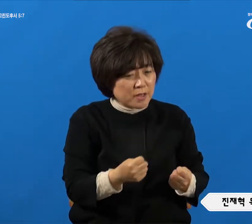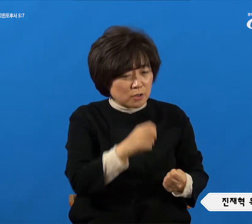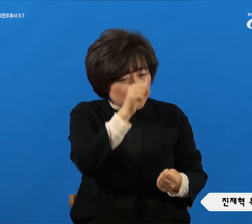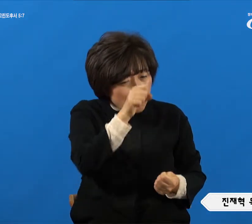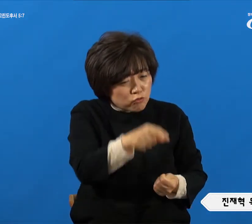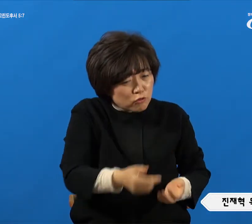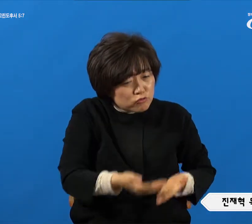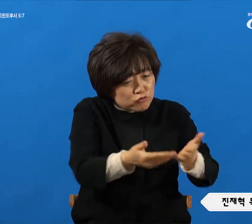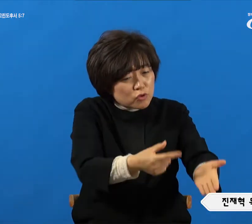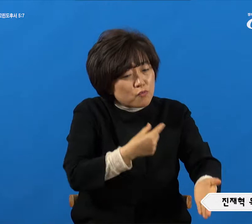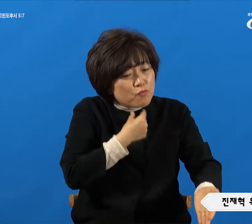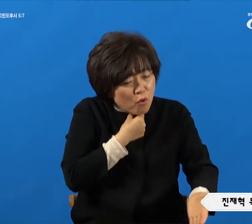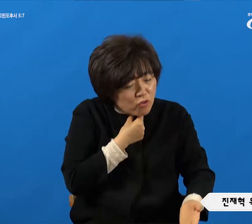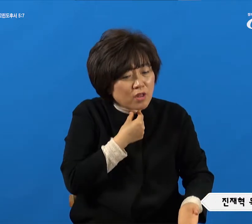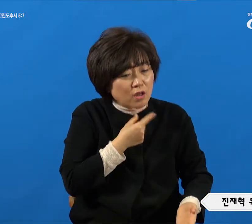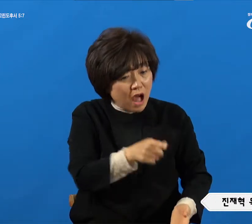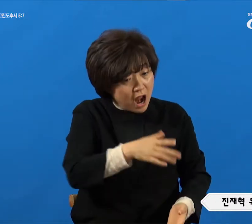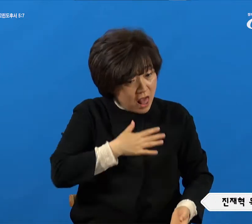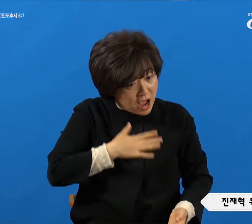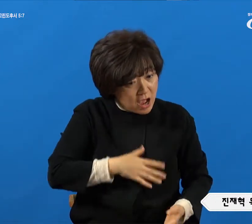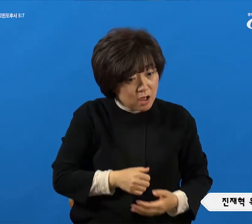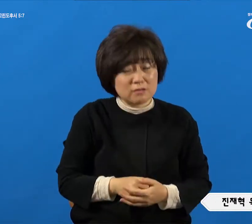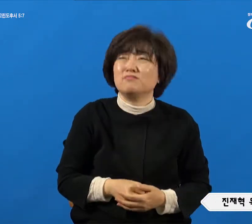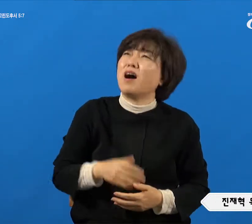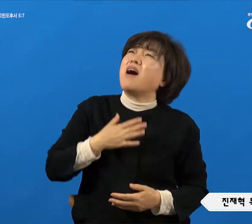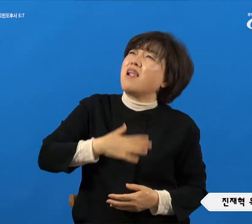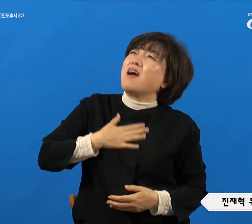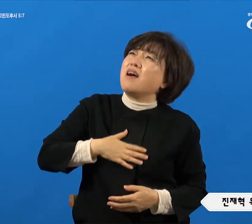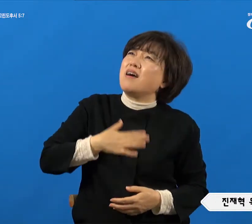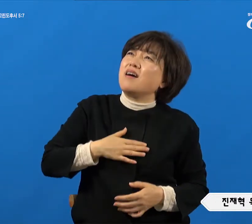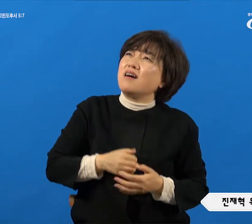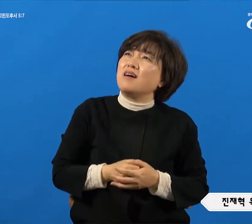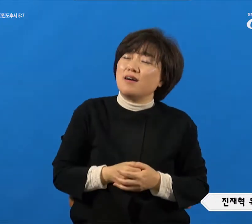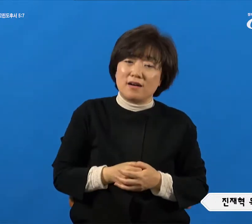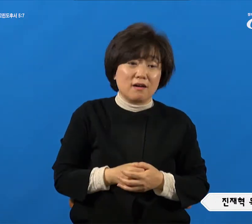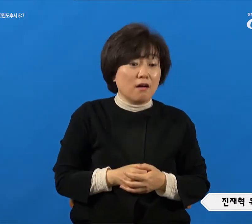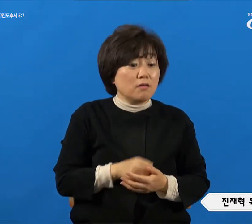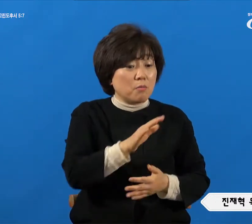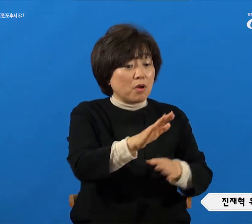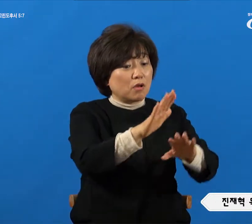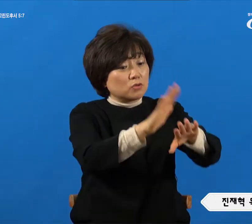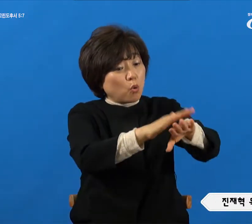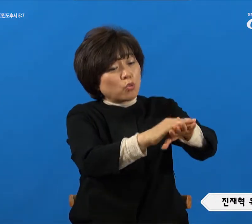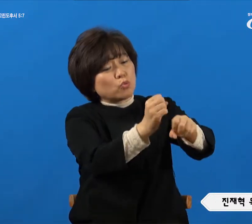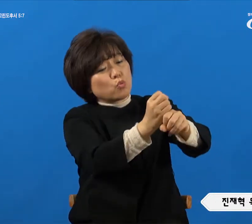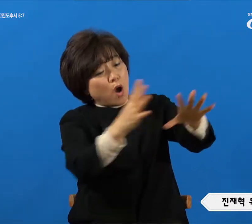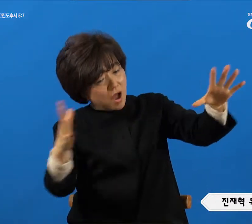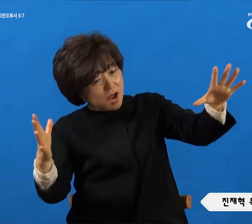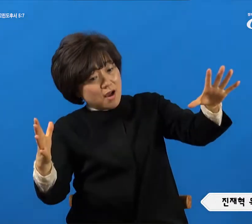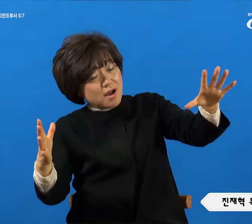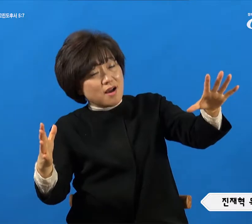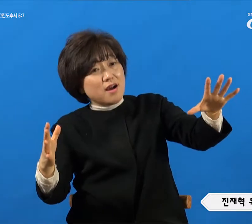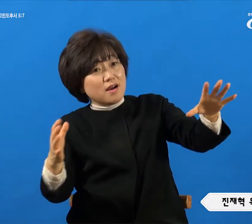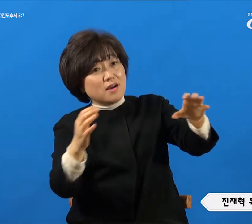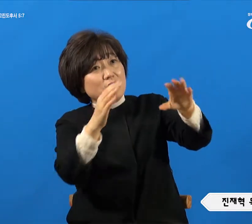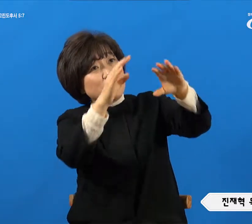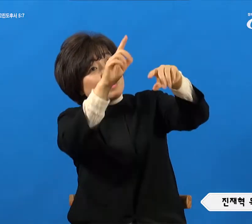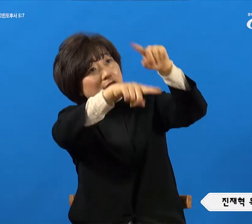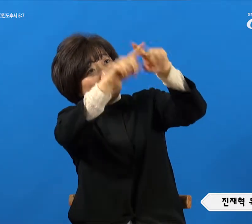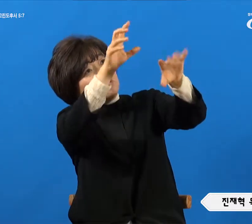가장 좋은 것을 주는 걸 네가 알지 않니? 압니다. 그러면 손을 놓으면 내가 밑에서